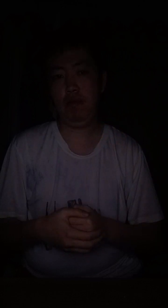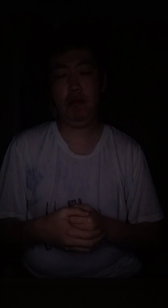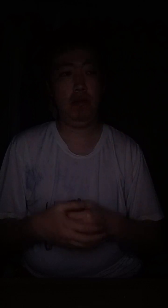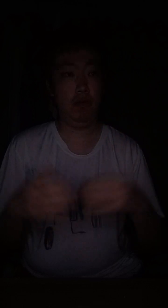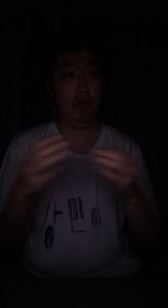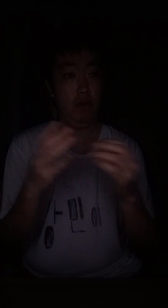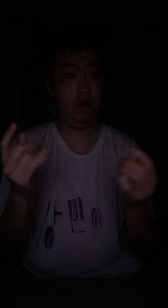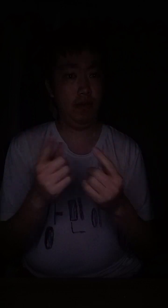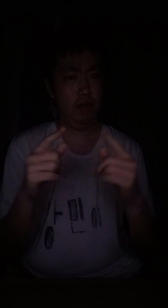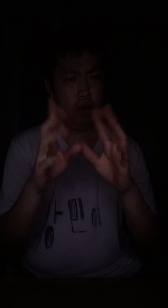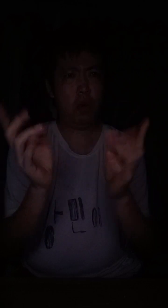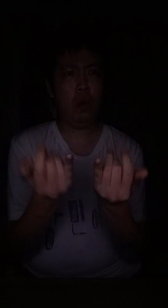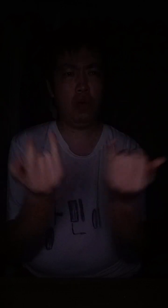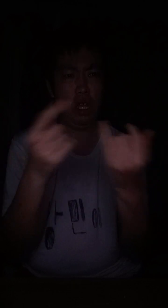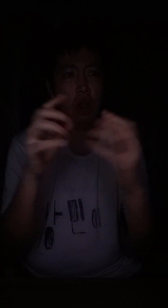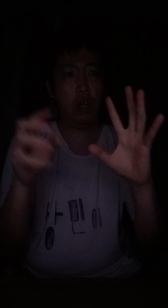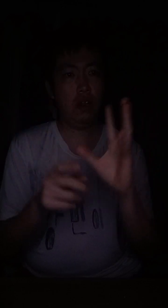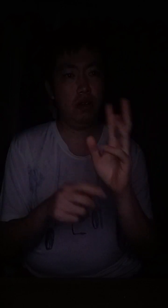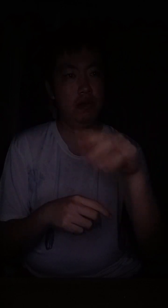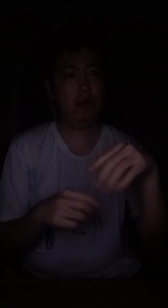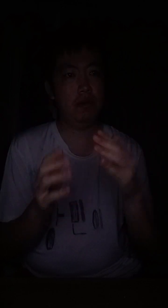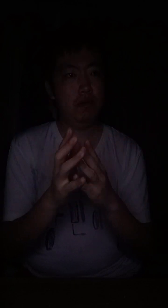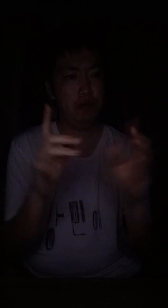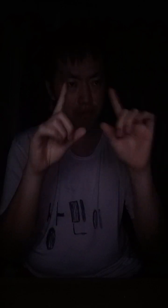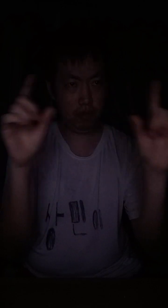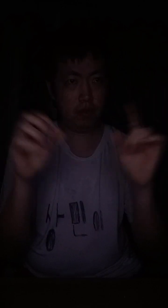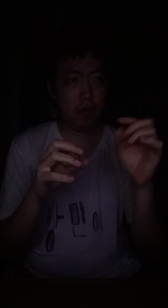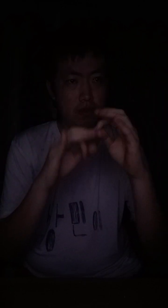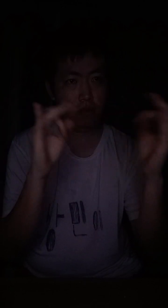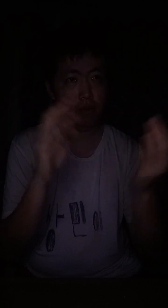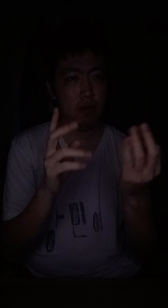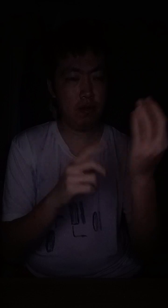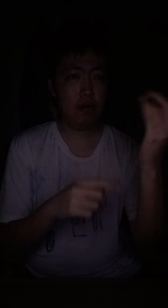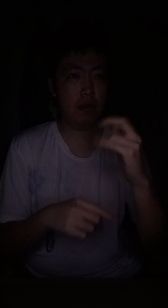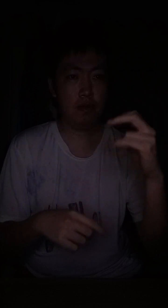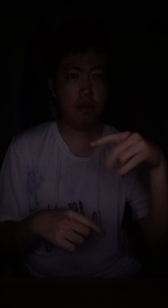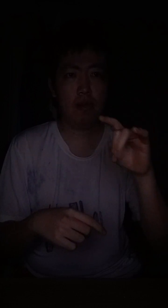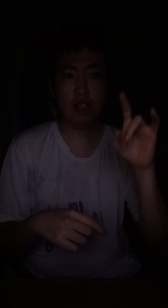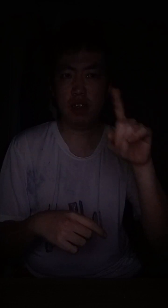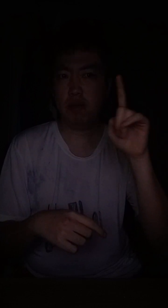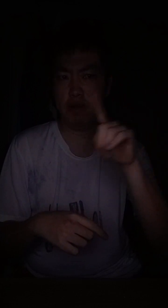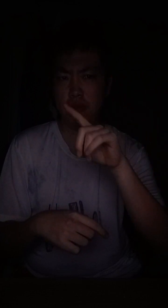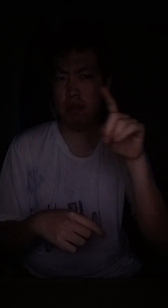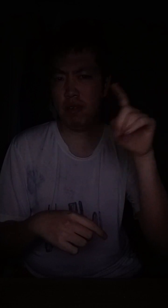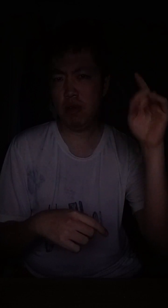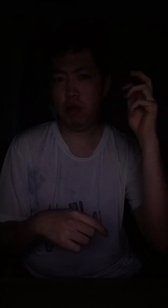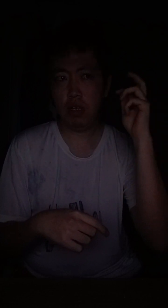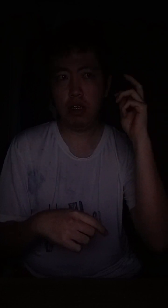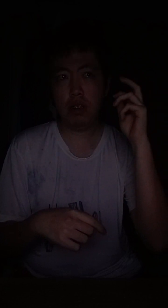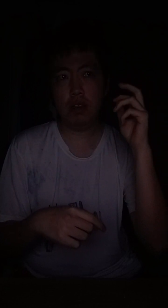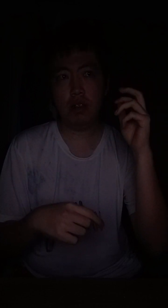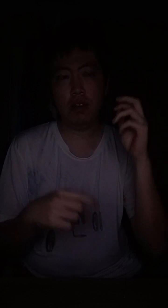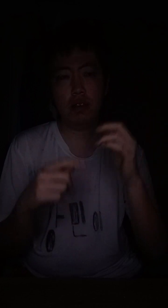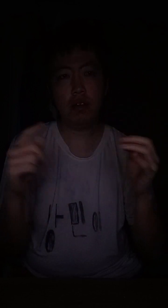요새 공정화장실 이런데 불법 촬영 이런 게 보고심이 많으니까 불법 촬영 기기를 소리가 나는